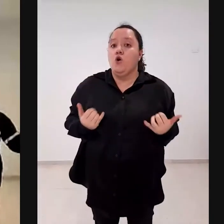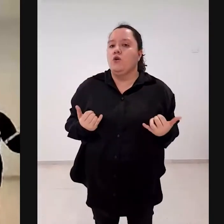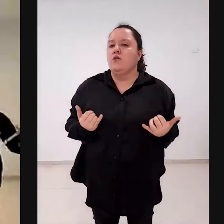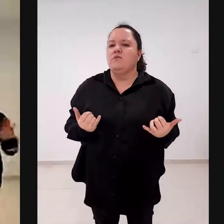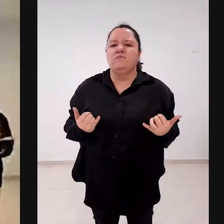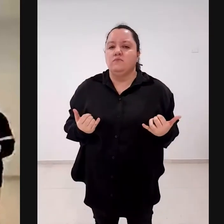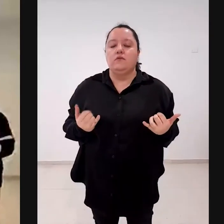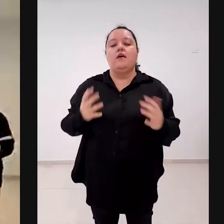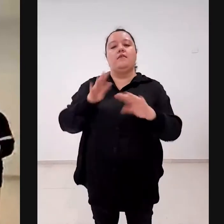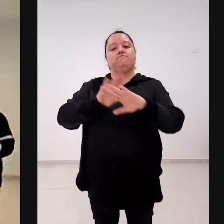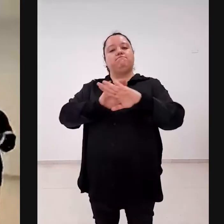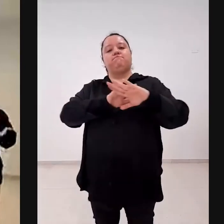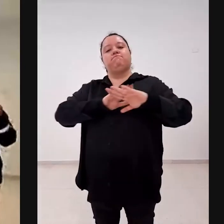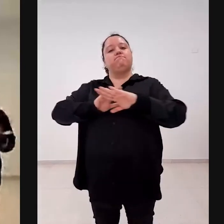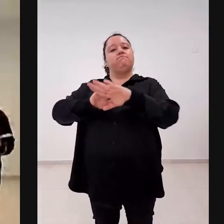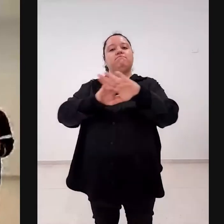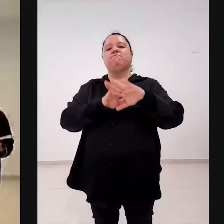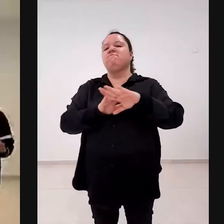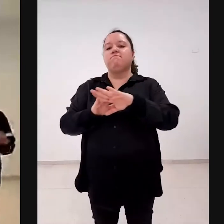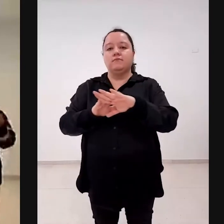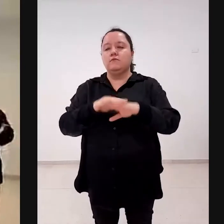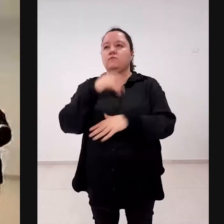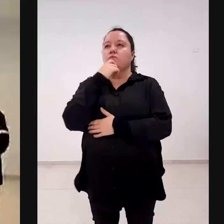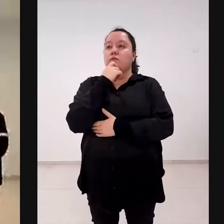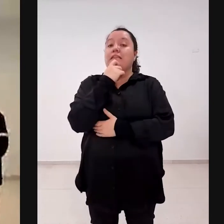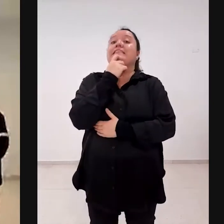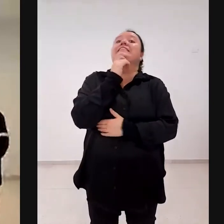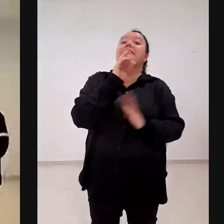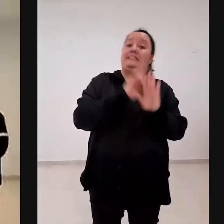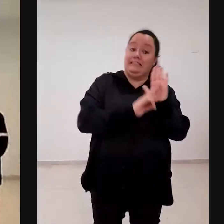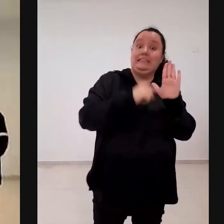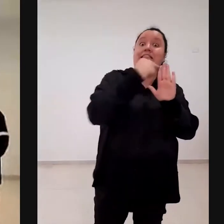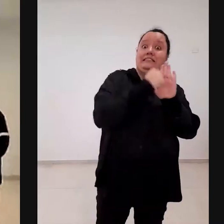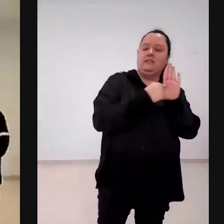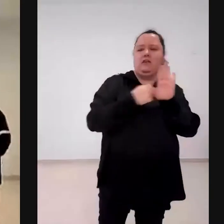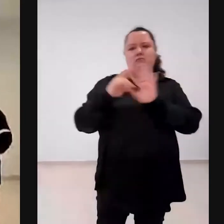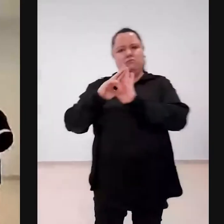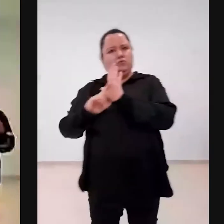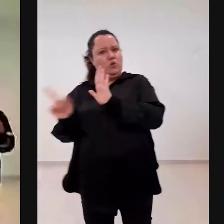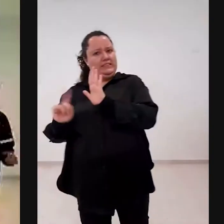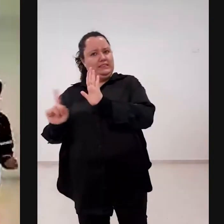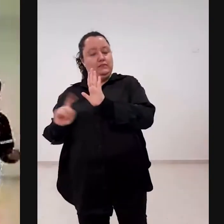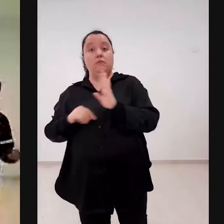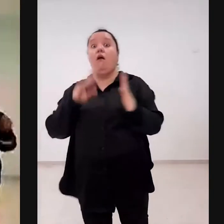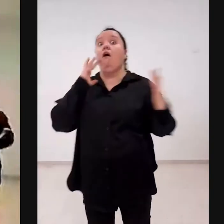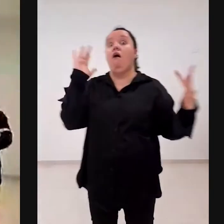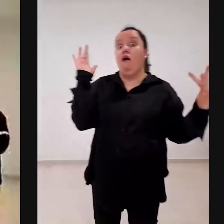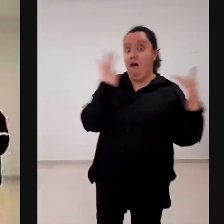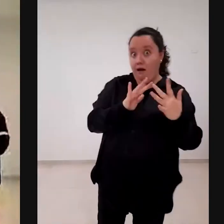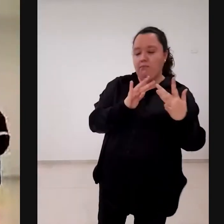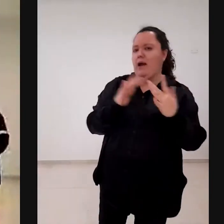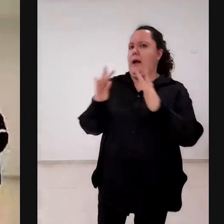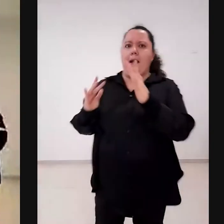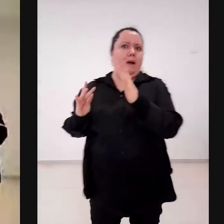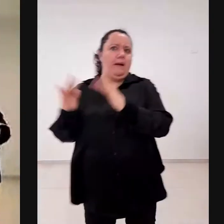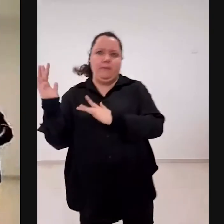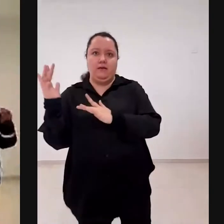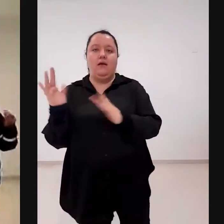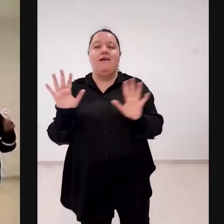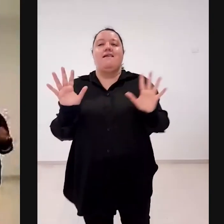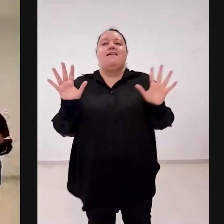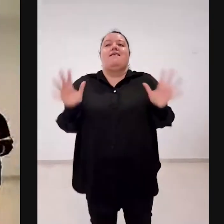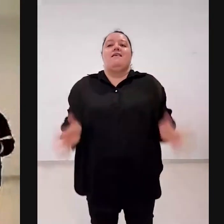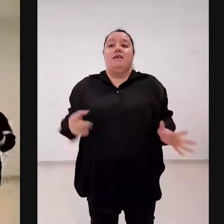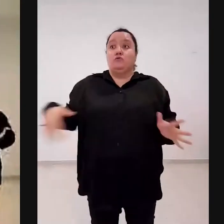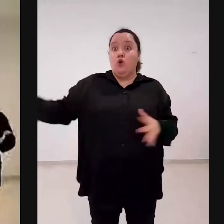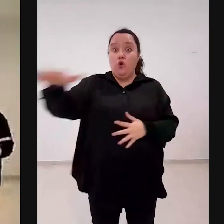vamos a realizar en que no es la resolución que se aplica en áfrica para que tengamos claro